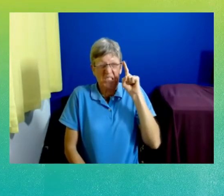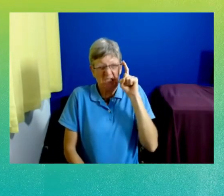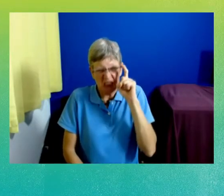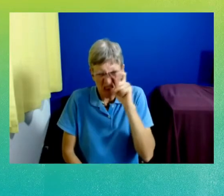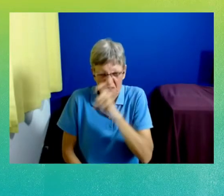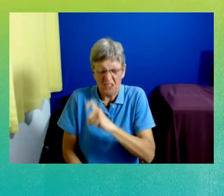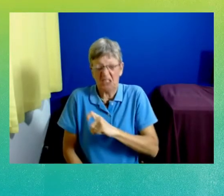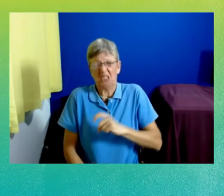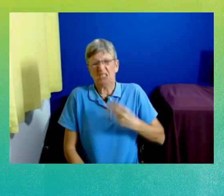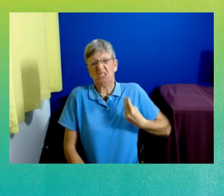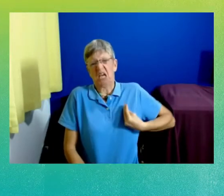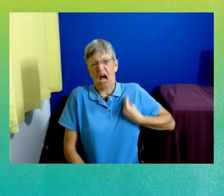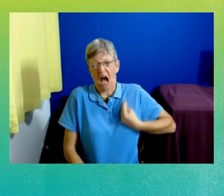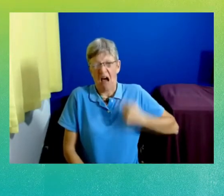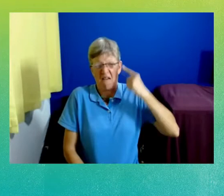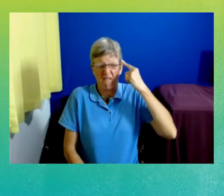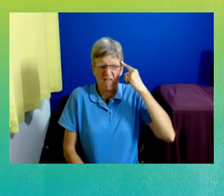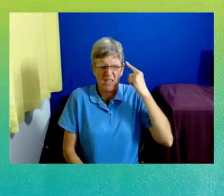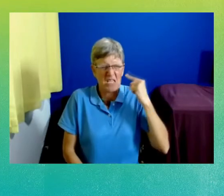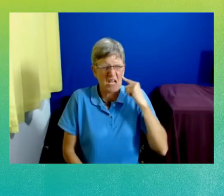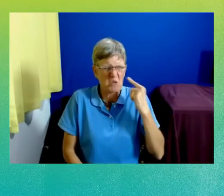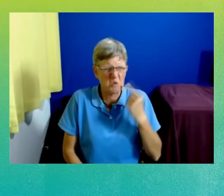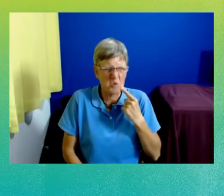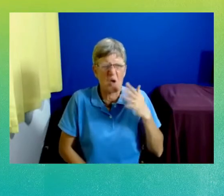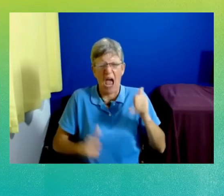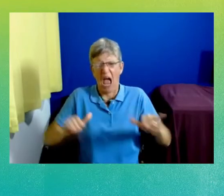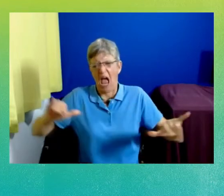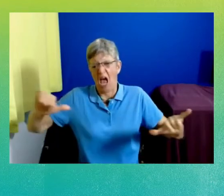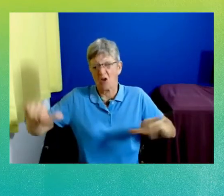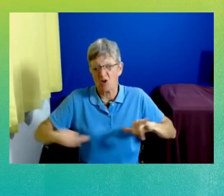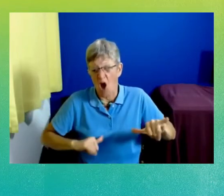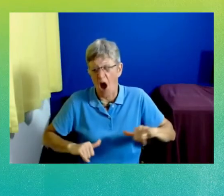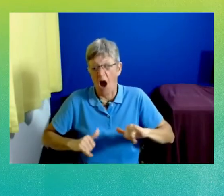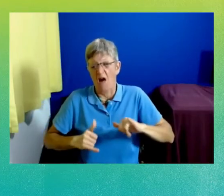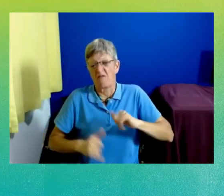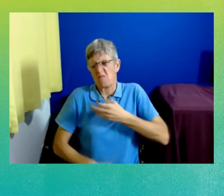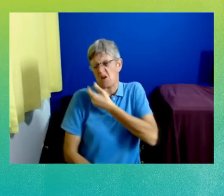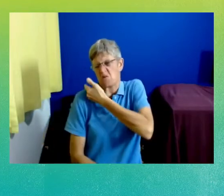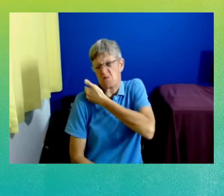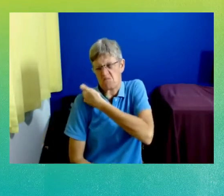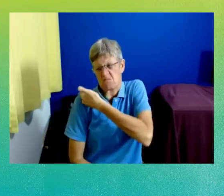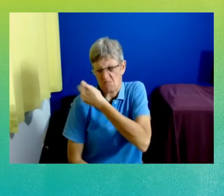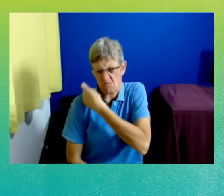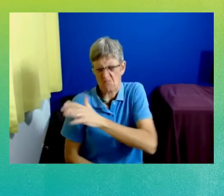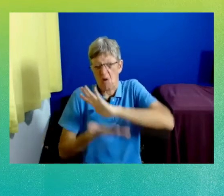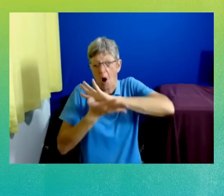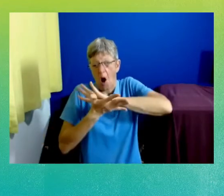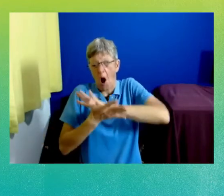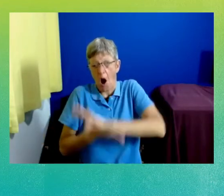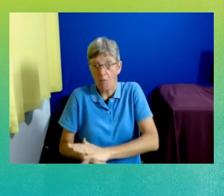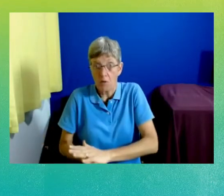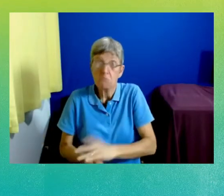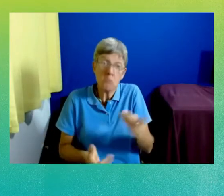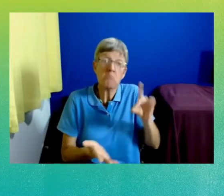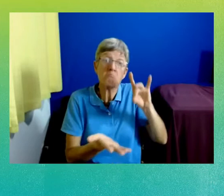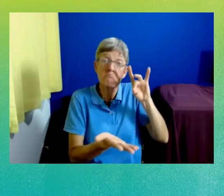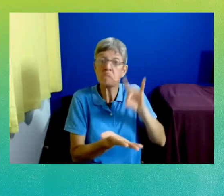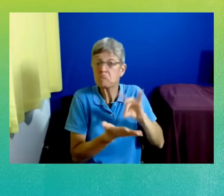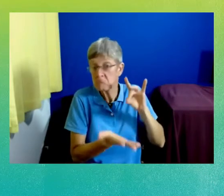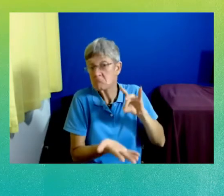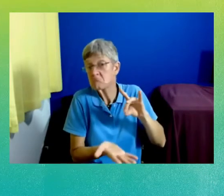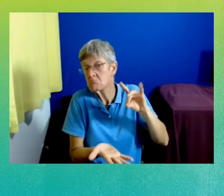Fica maravilhada ali com tudo que é proposto. Então, porque o surdo sofre